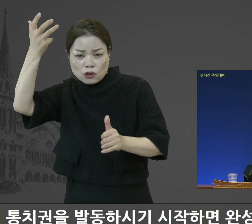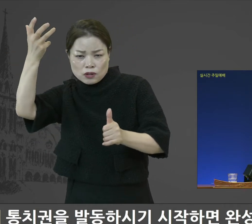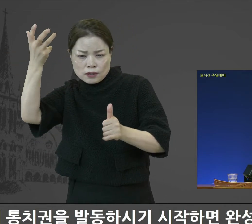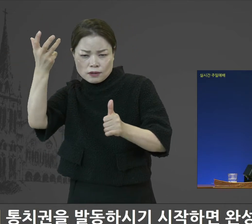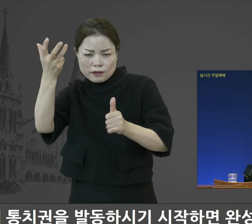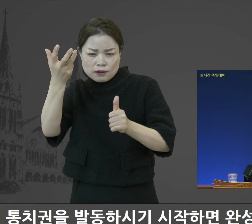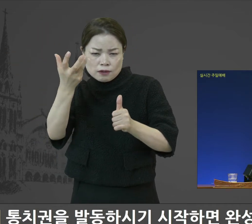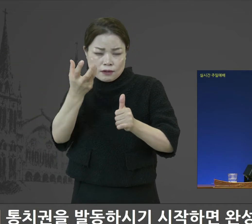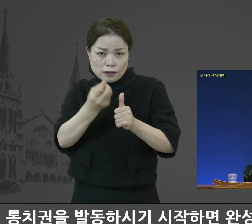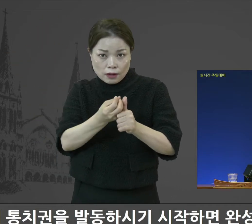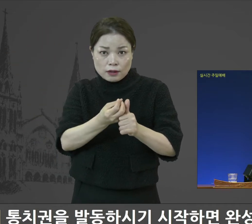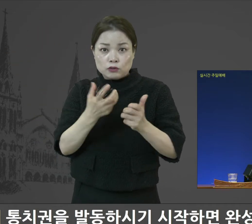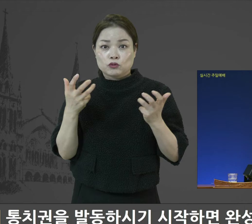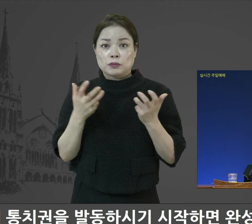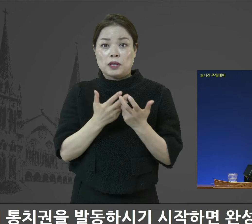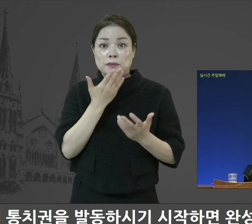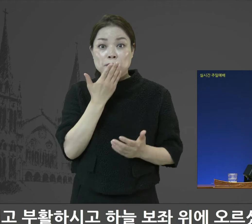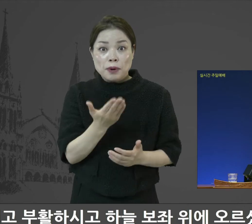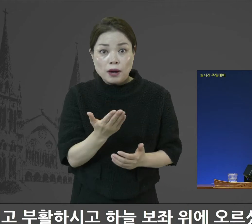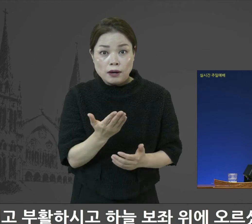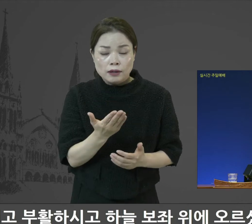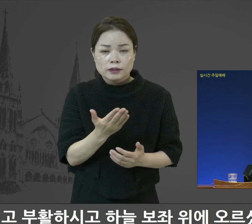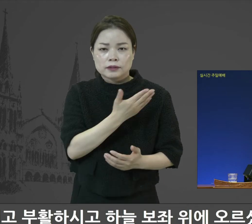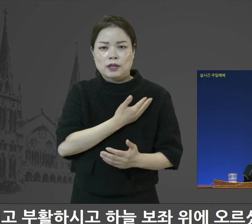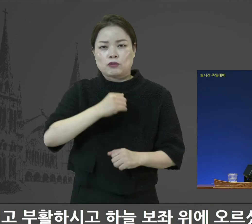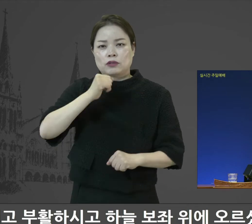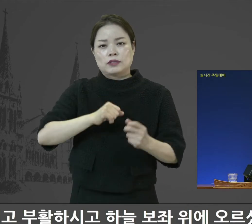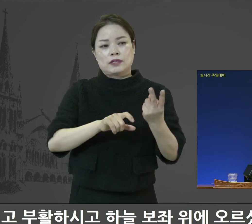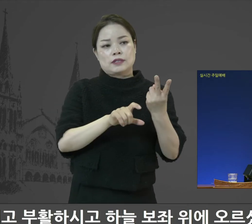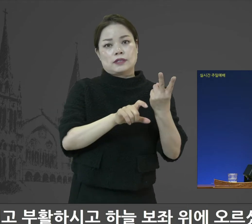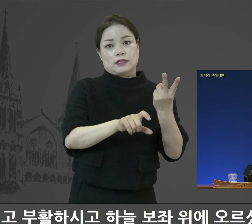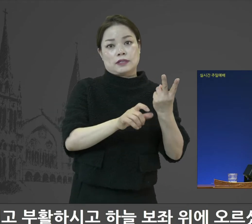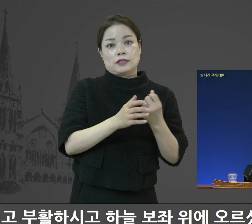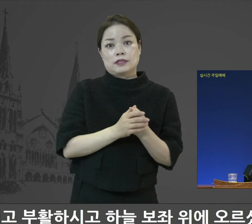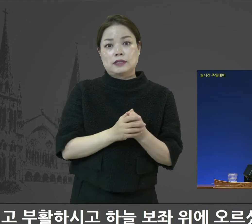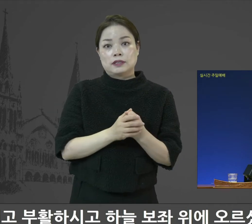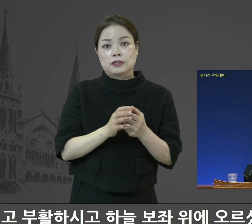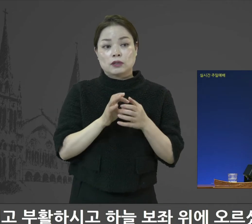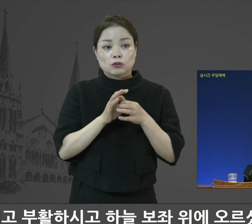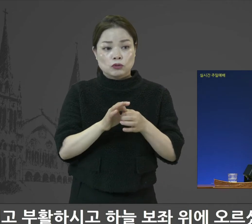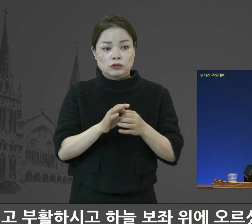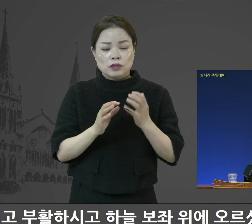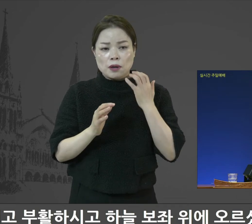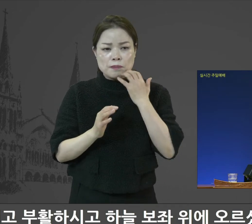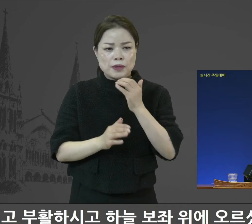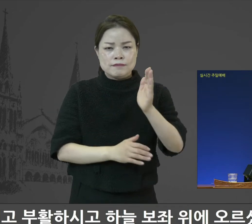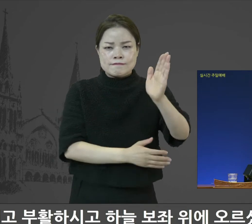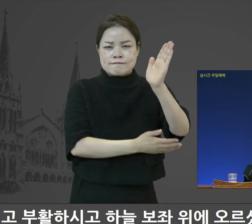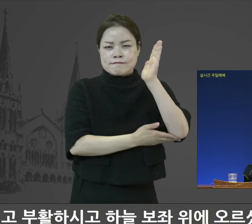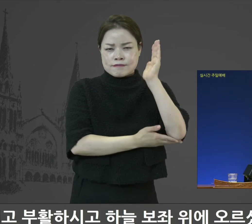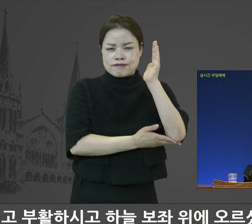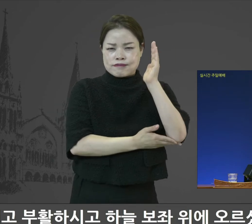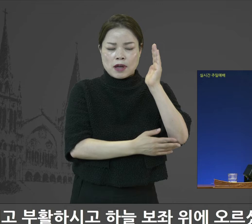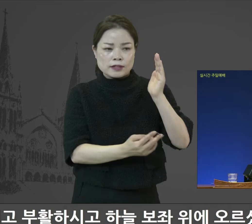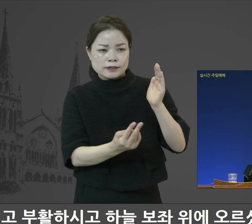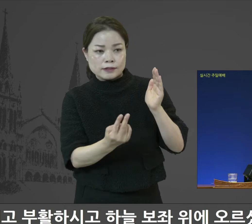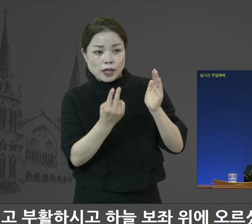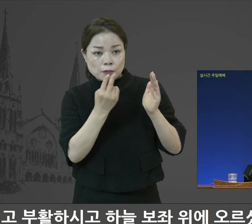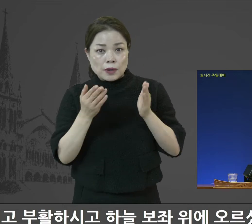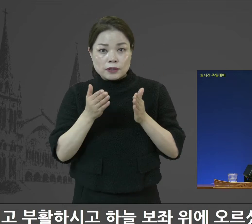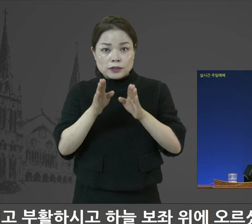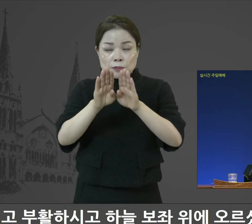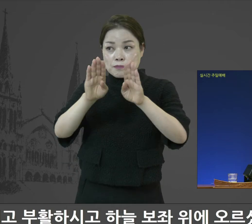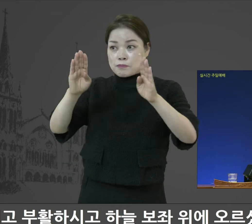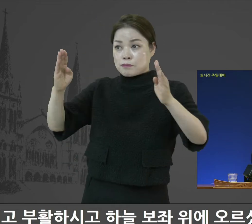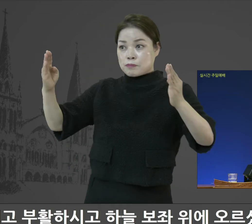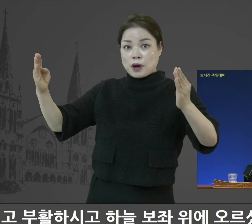내려오신 겁니다. 그게 사도행전 2장인 거죠. 사도행전 2장을 통해서 베드로가 설교하면서 생명의 길이 열렸다라고 하는